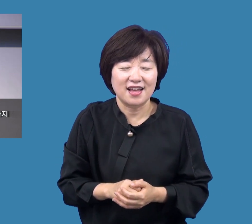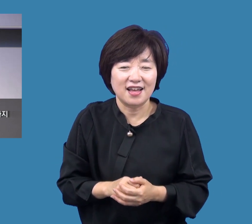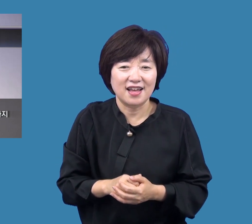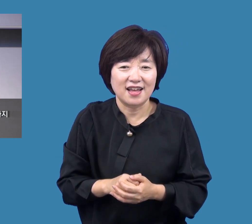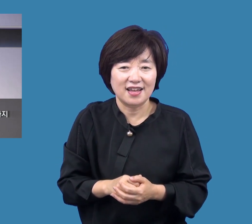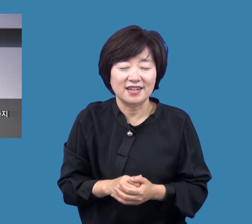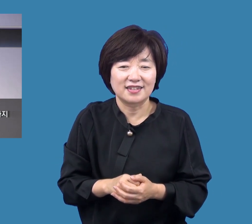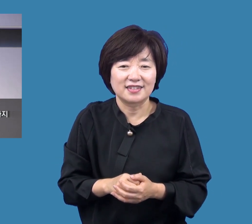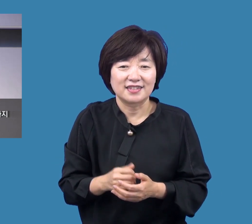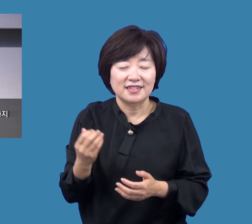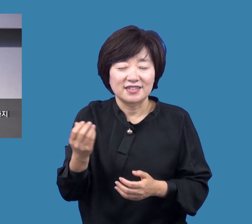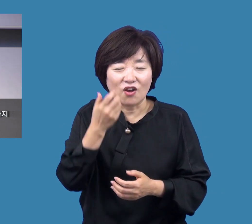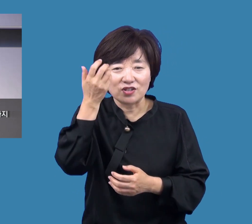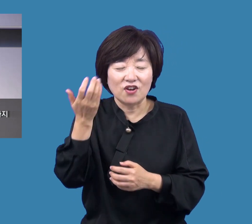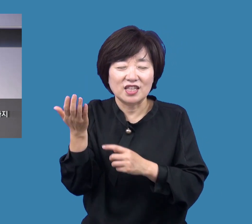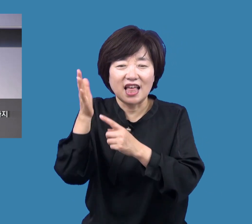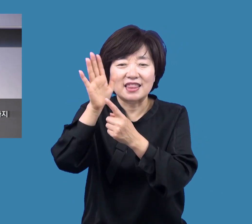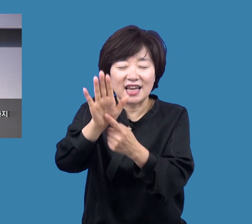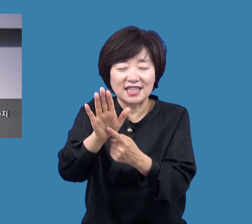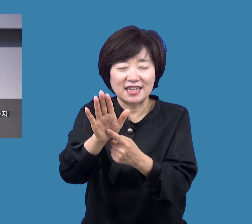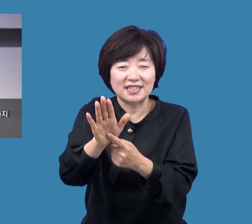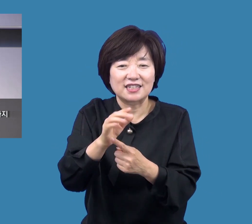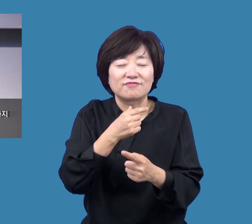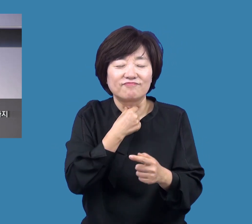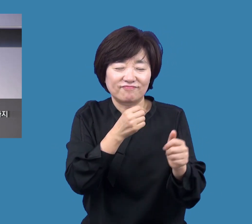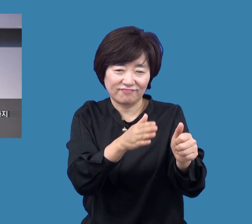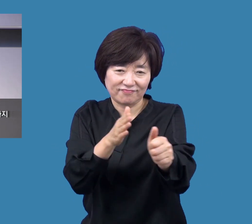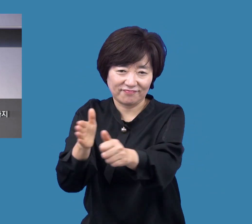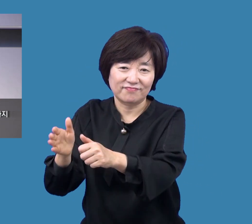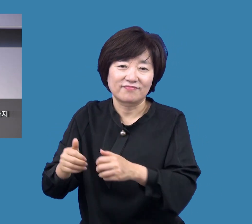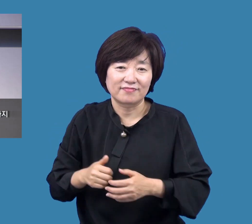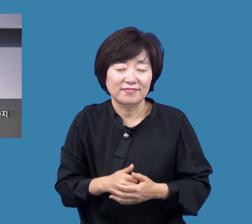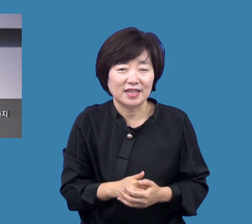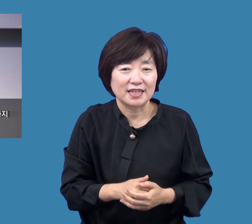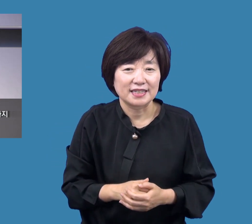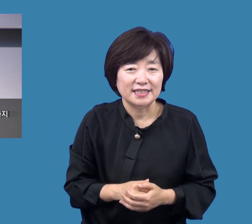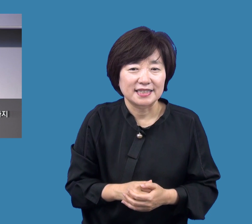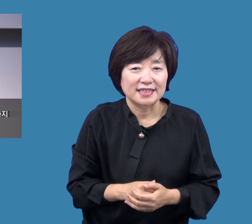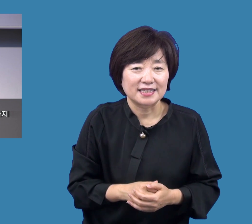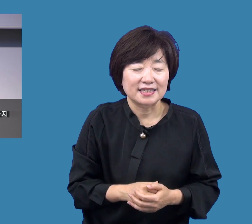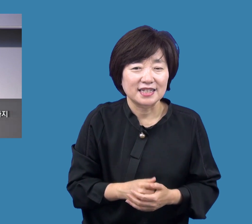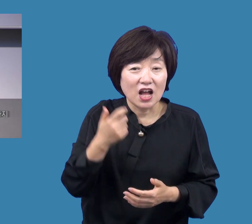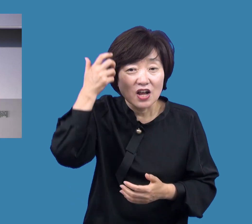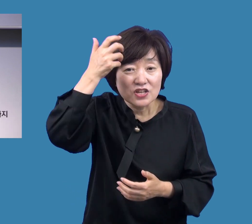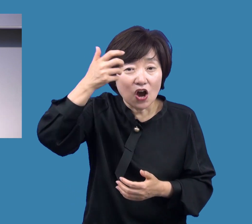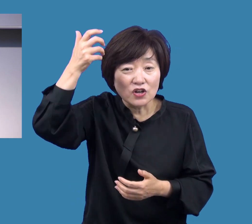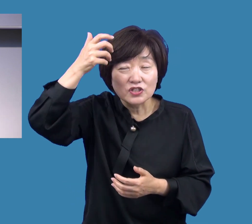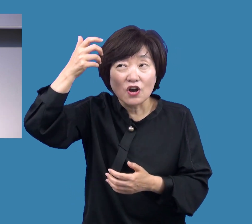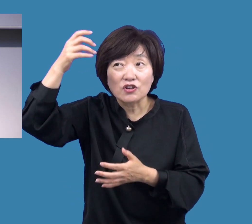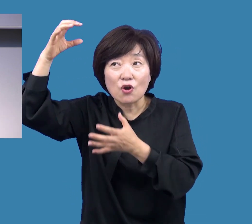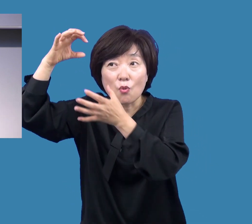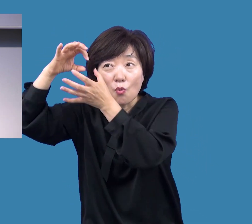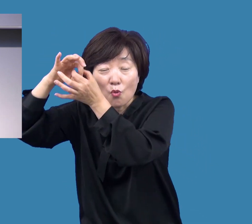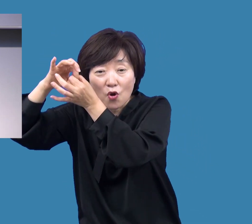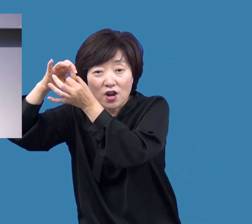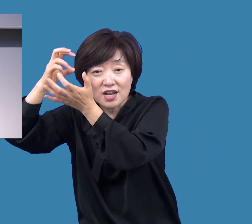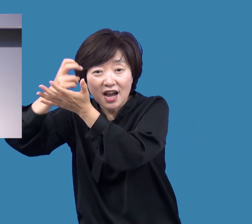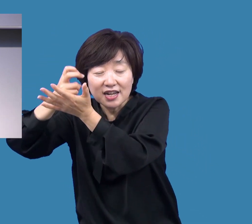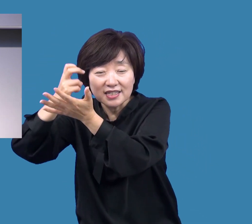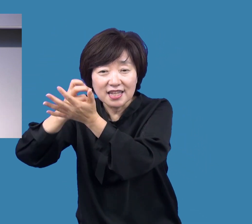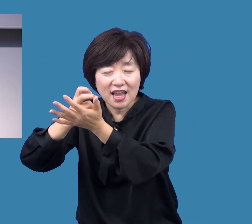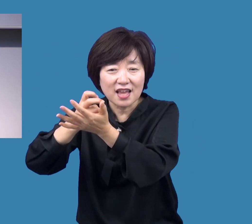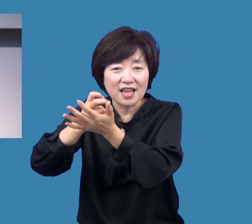되기를 주의 이름으로 축복합니다. 그래서 이것은 우리가 이 영적 세계의 원리 살펴볼 때 작년에 이